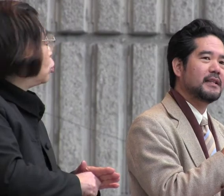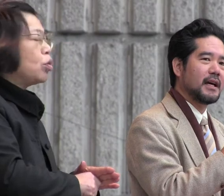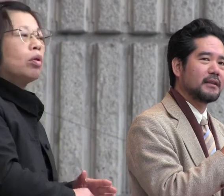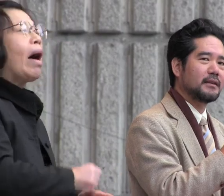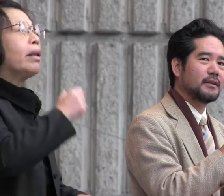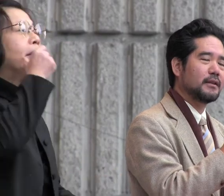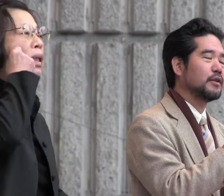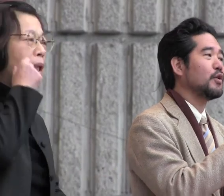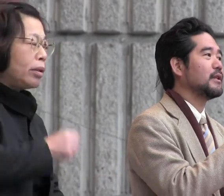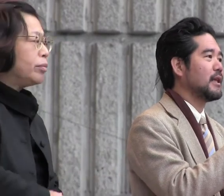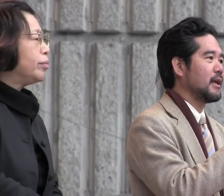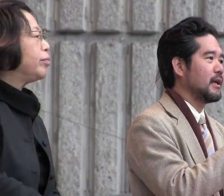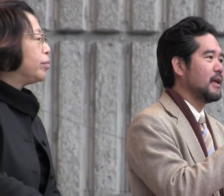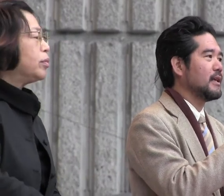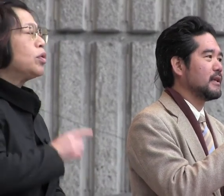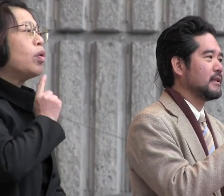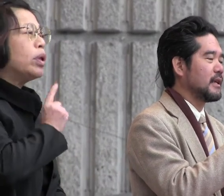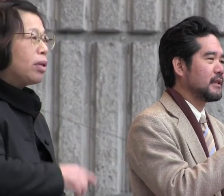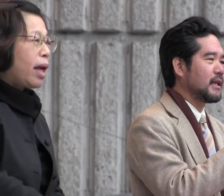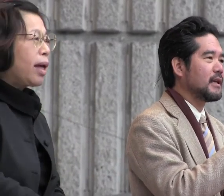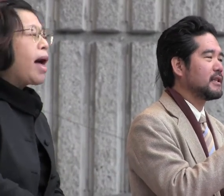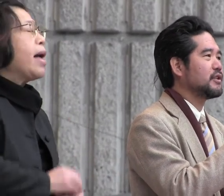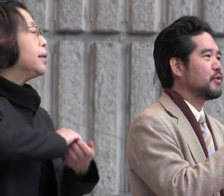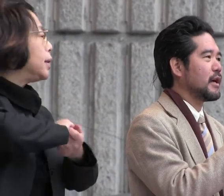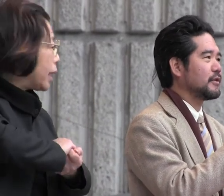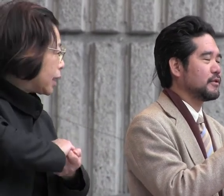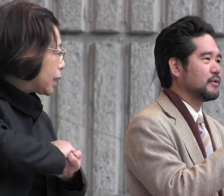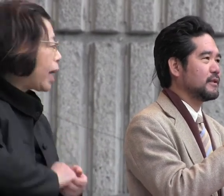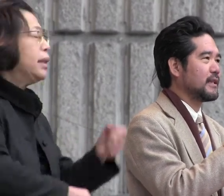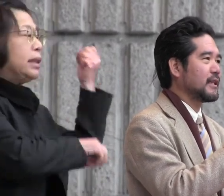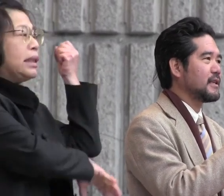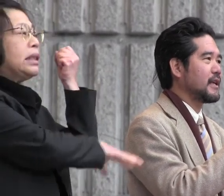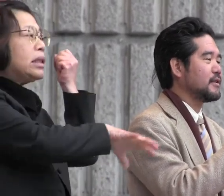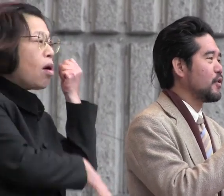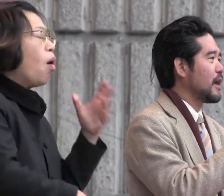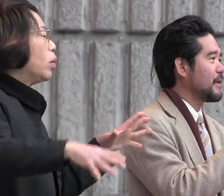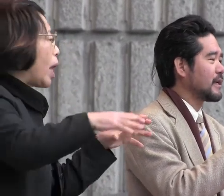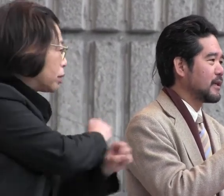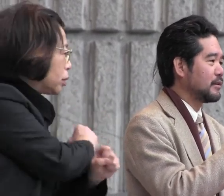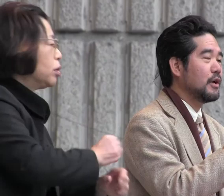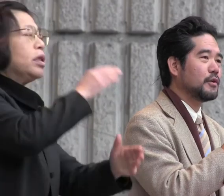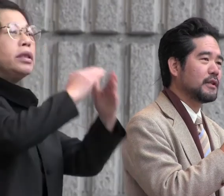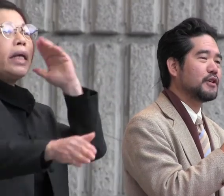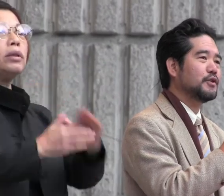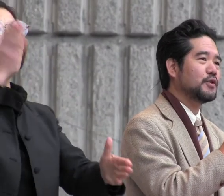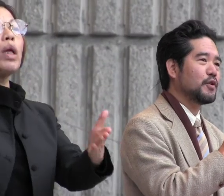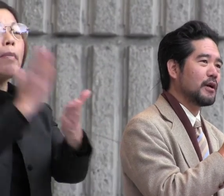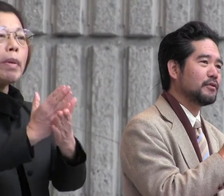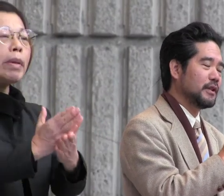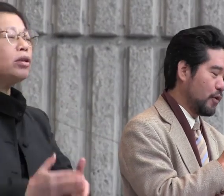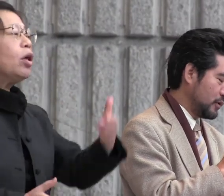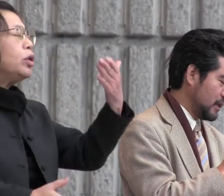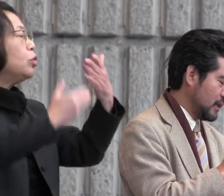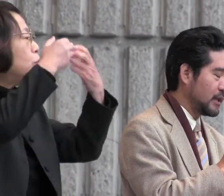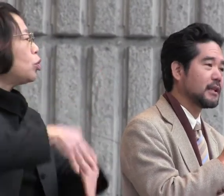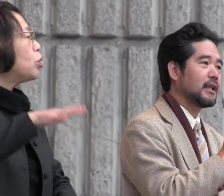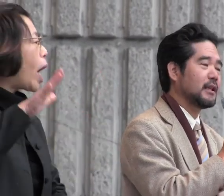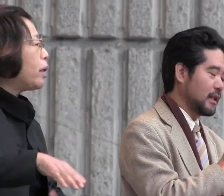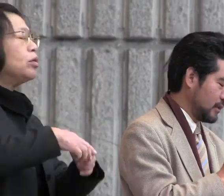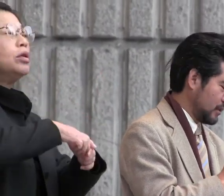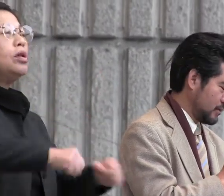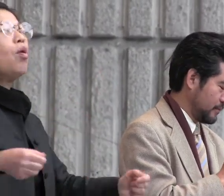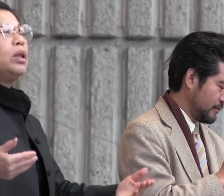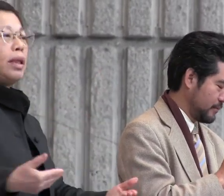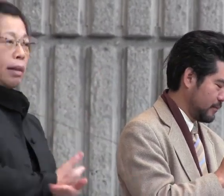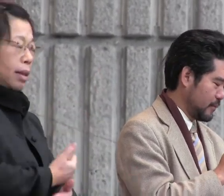肢はないんだと言って、絶対基地をなくす、絶対戦争をやめさせる、そして9条のある日本になっ